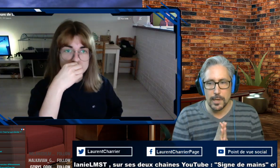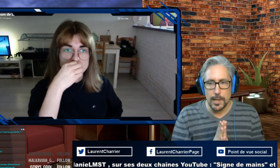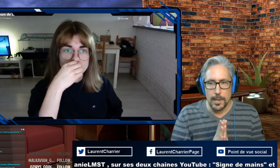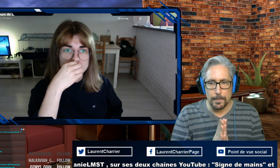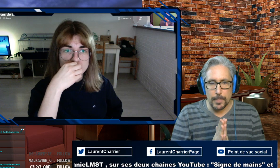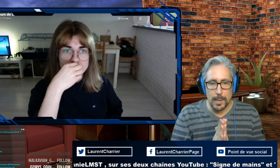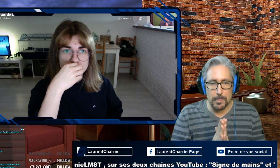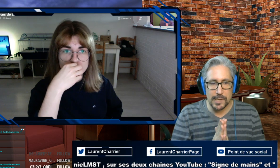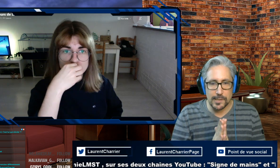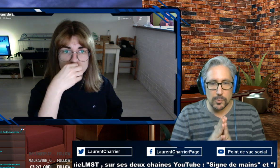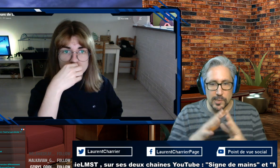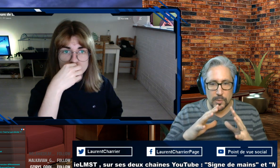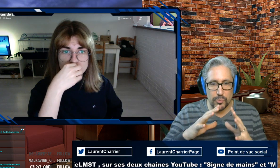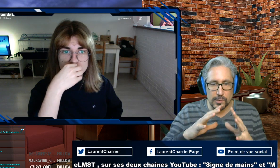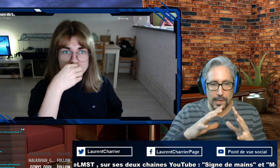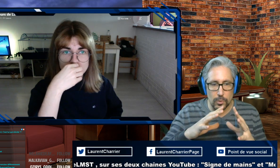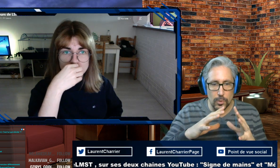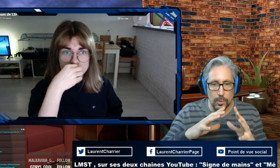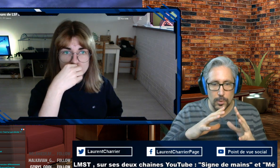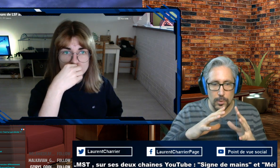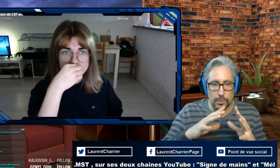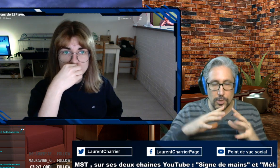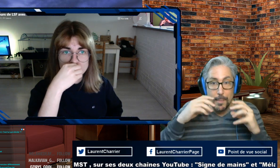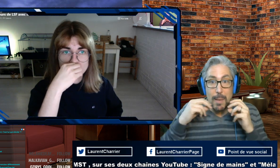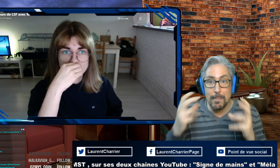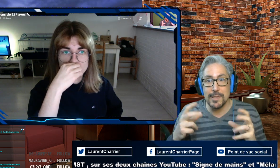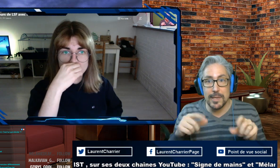tout ça. Mais c'est aussi pour ça que,